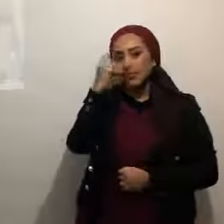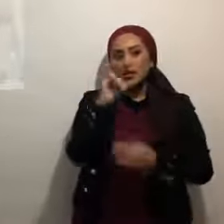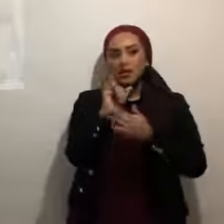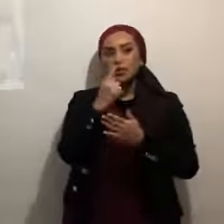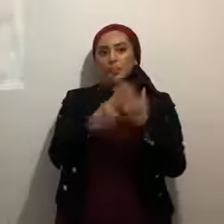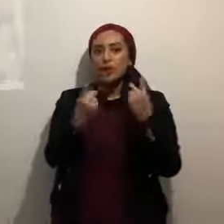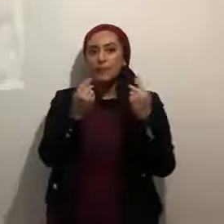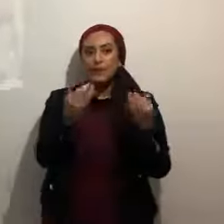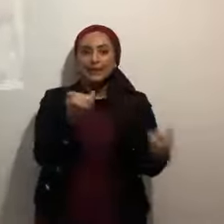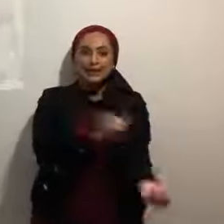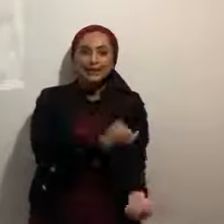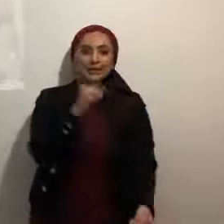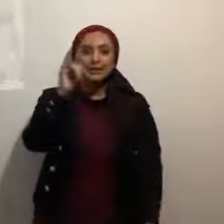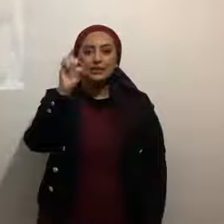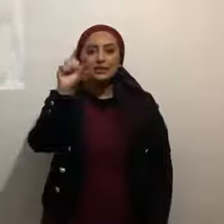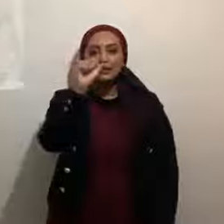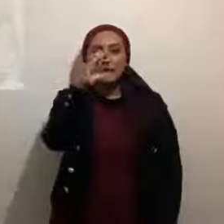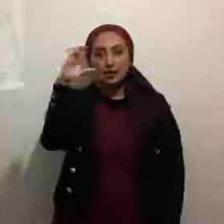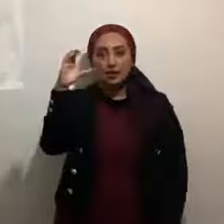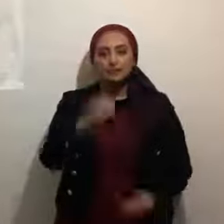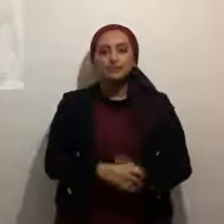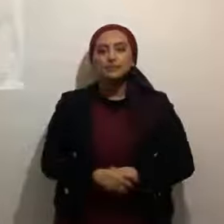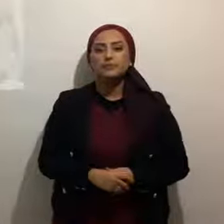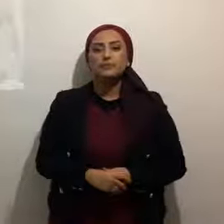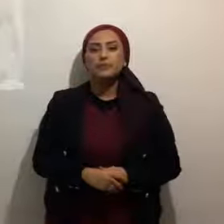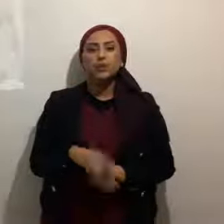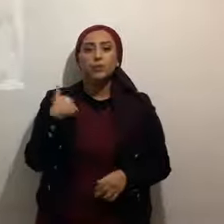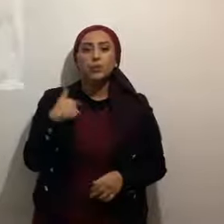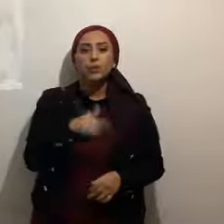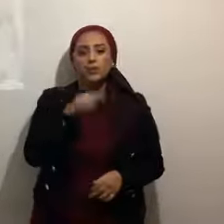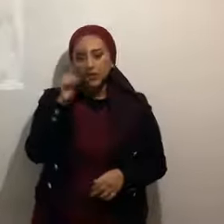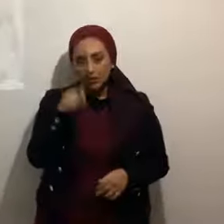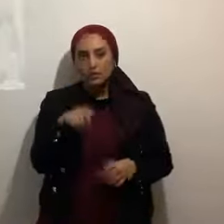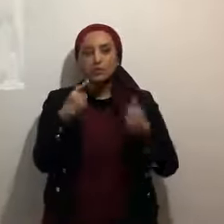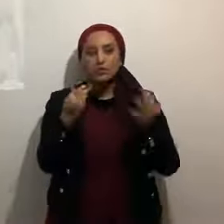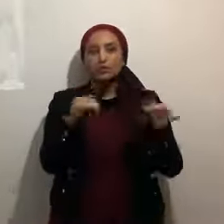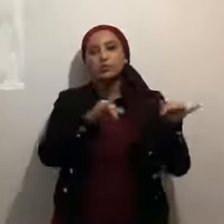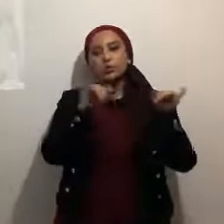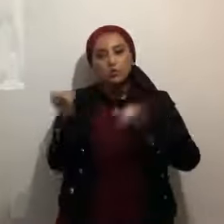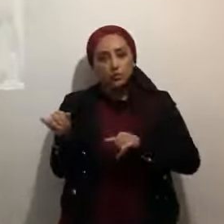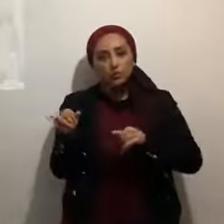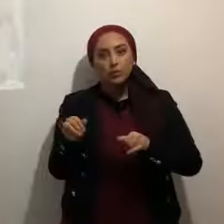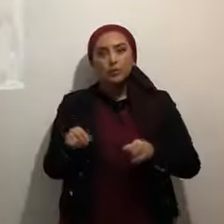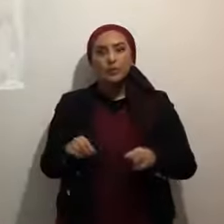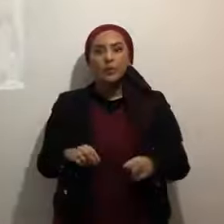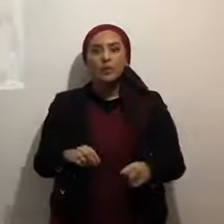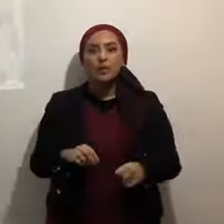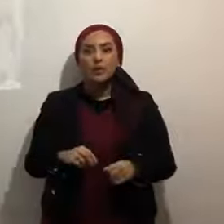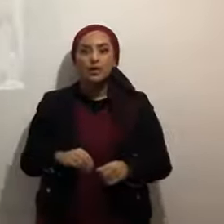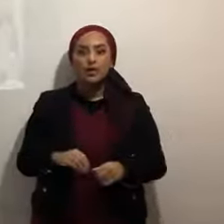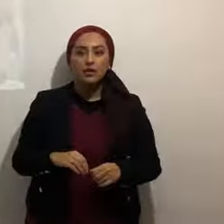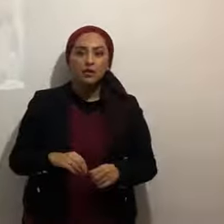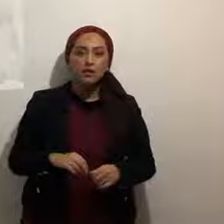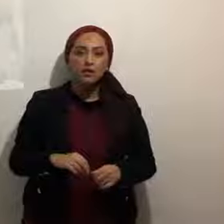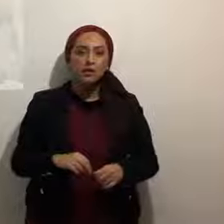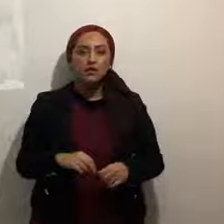Isaac. Entonces, eso necesitamos y seguimos necesitando, perdón, nosotros. Ahora,